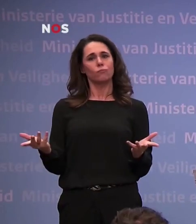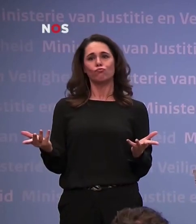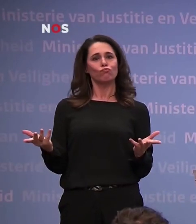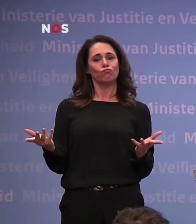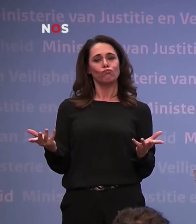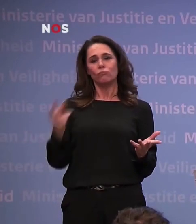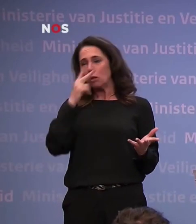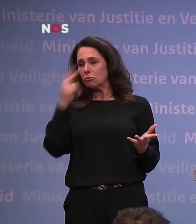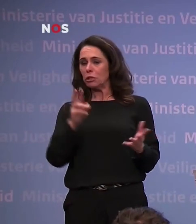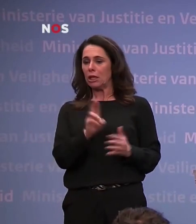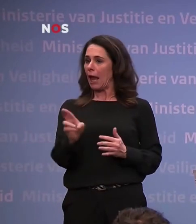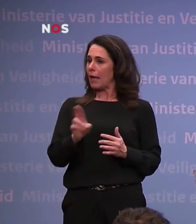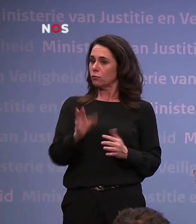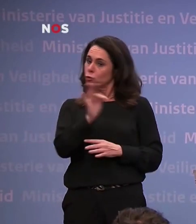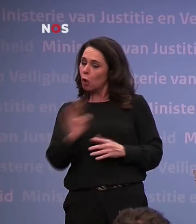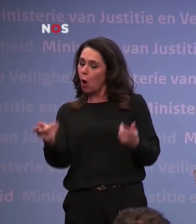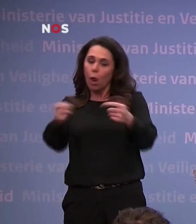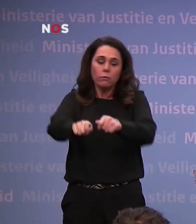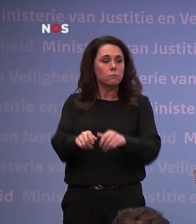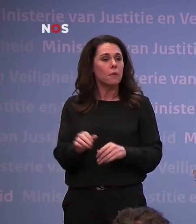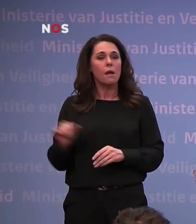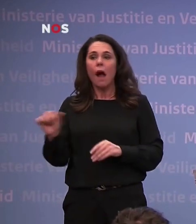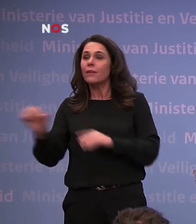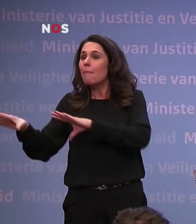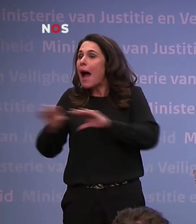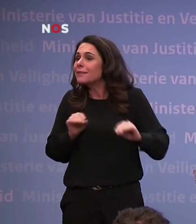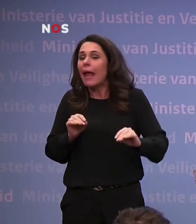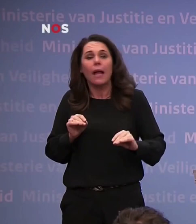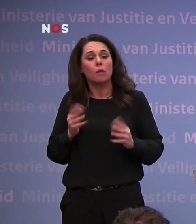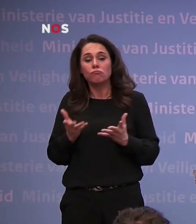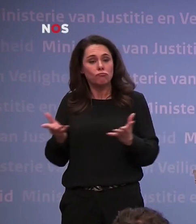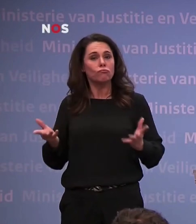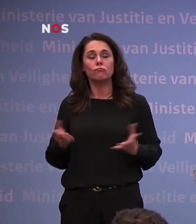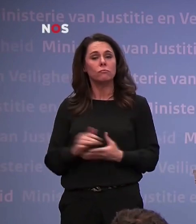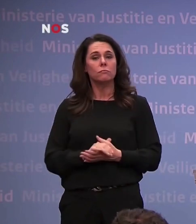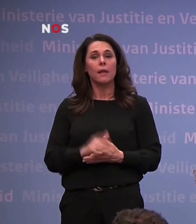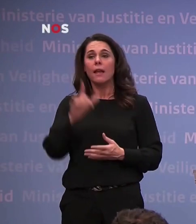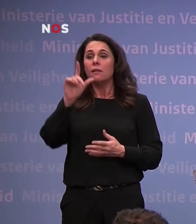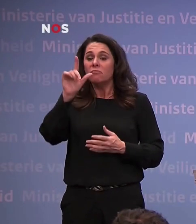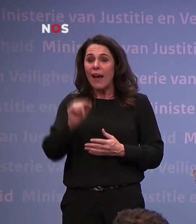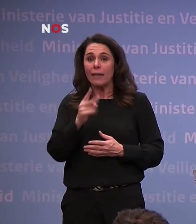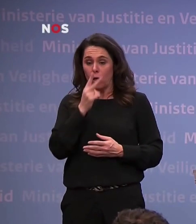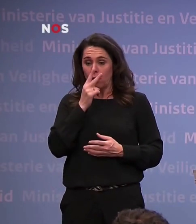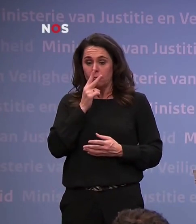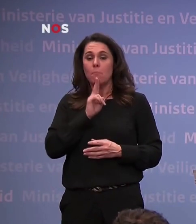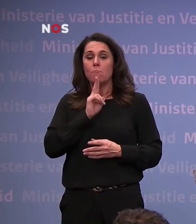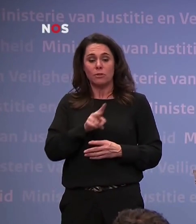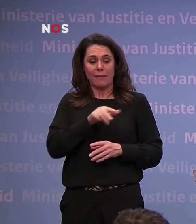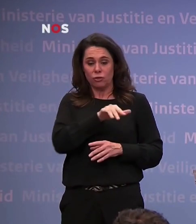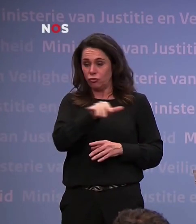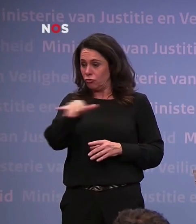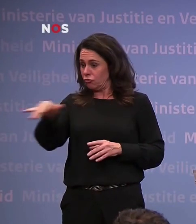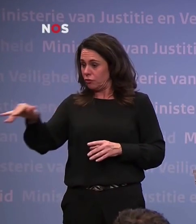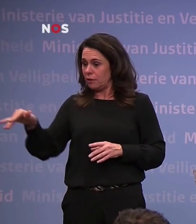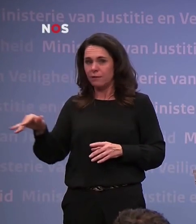scholen te sluiten of andere maatregelen te nemen. De reden is dat daar weinig besmettingen zijn. De omgeving op